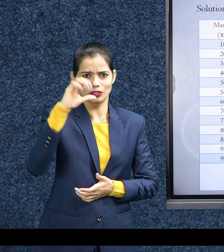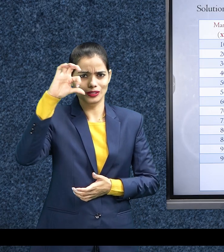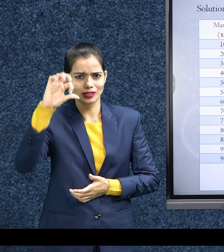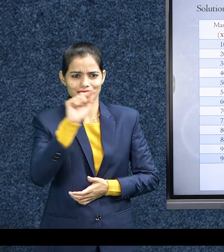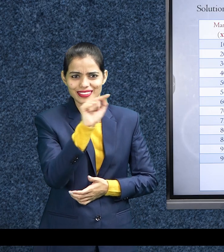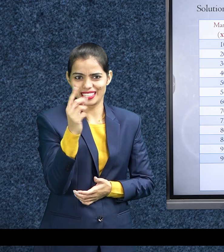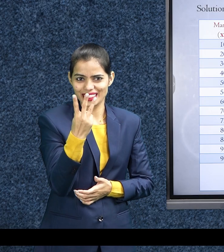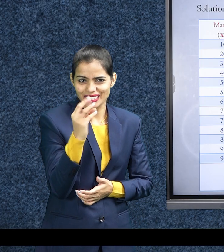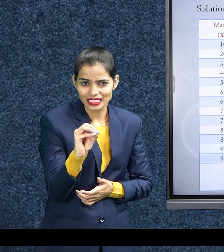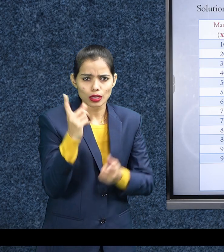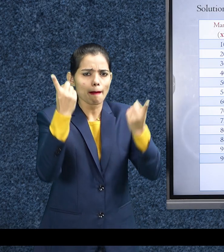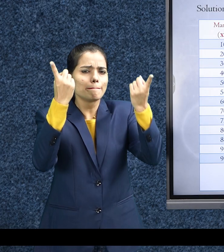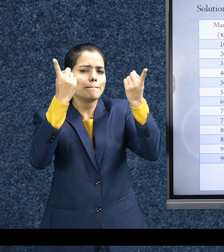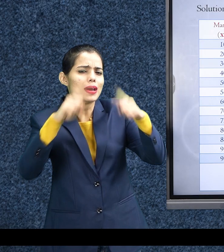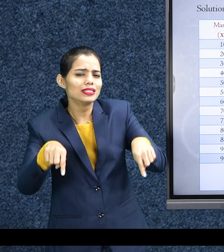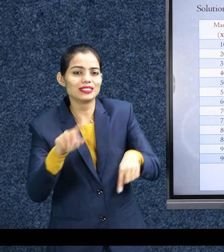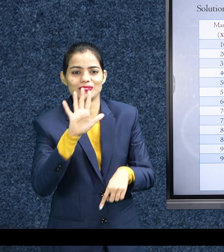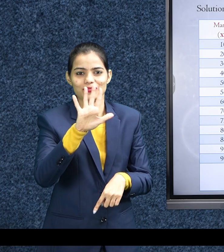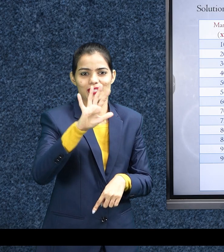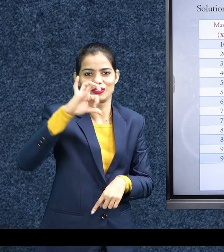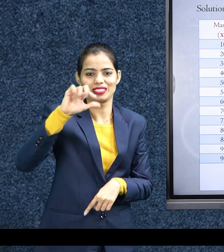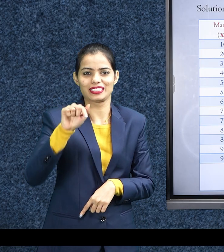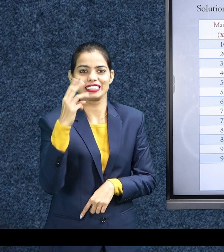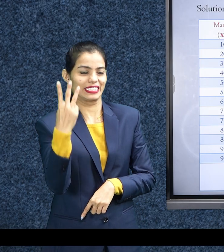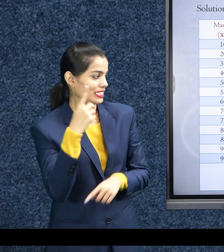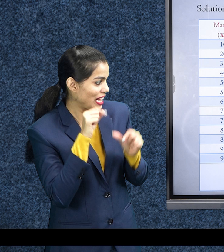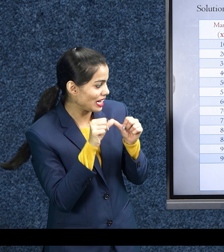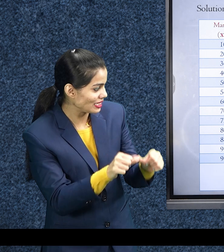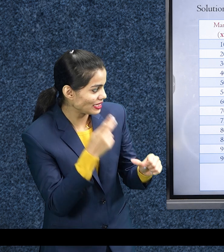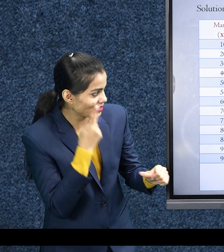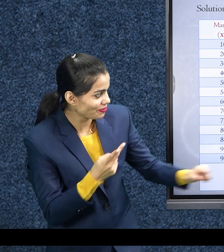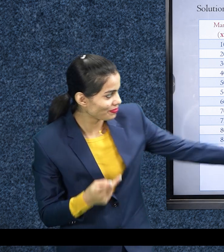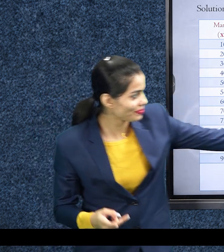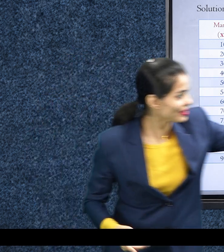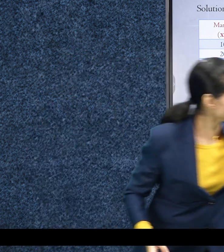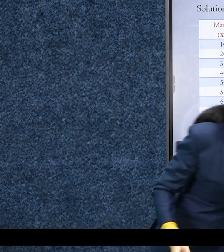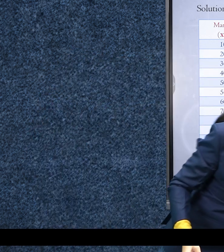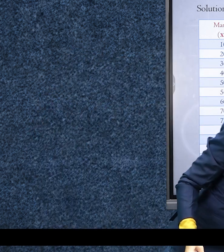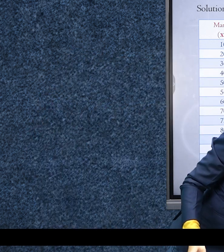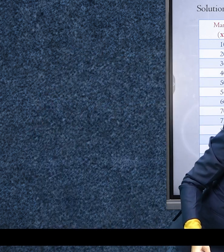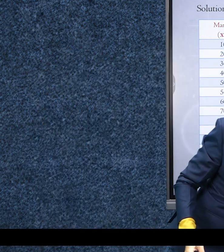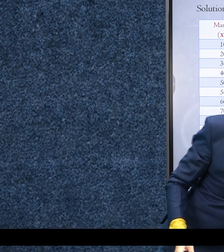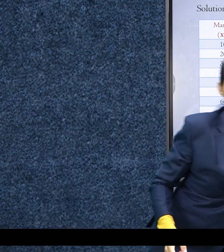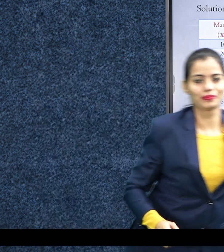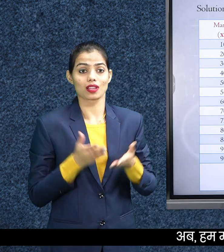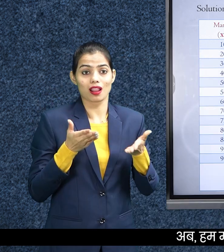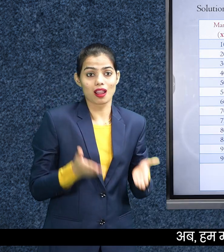x equals 1779, 30 माध्य x equals 59.3। अब